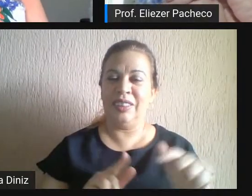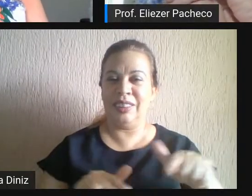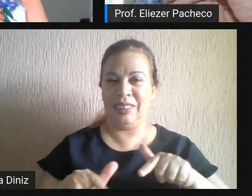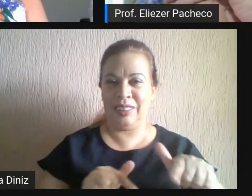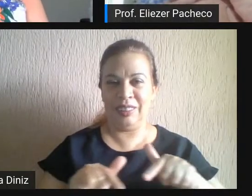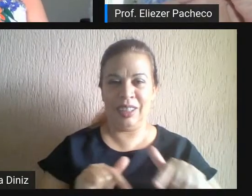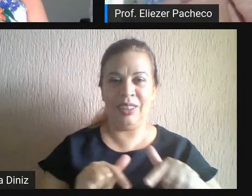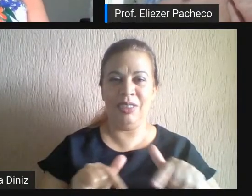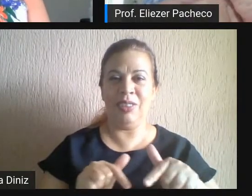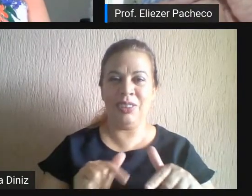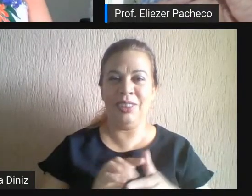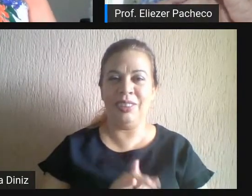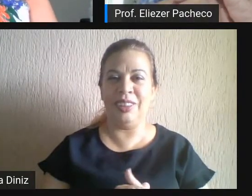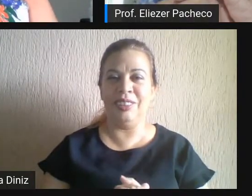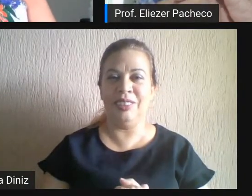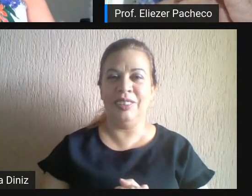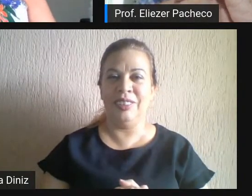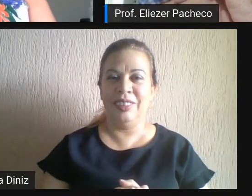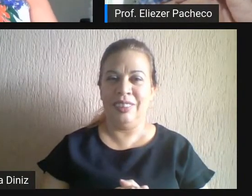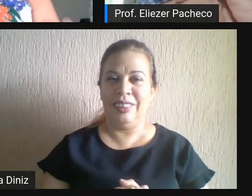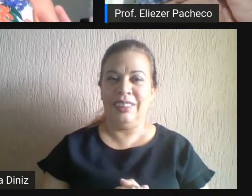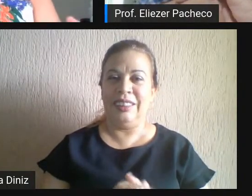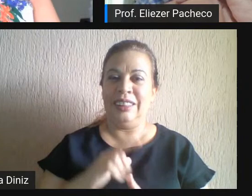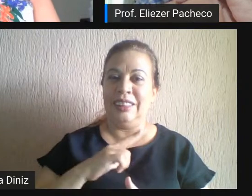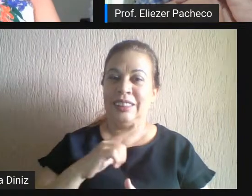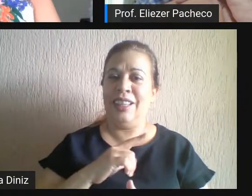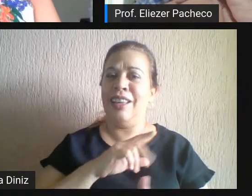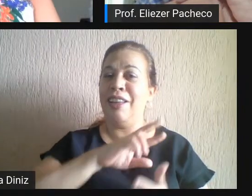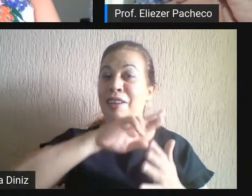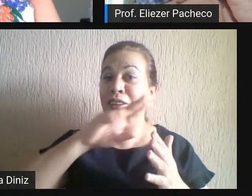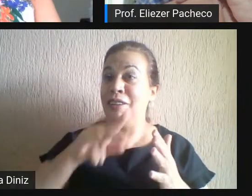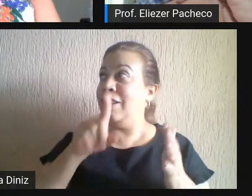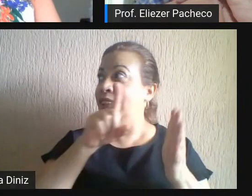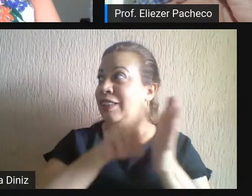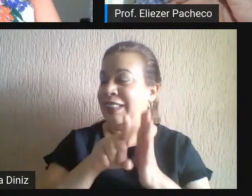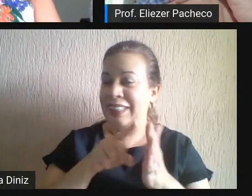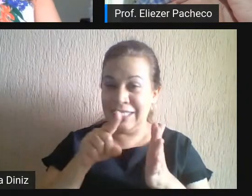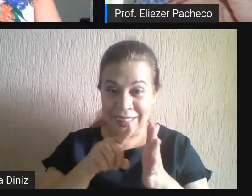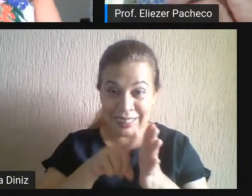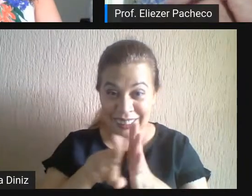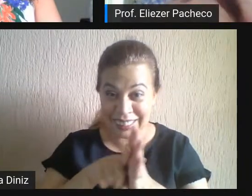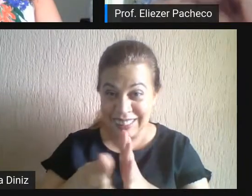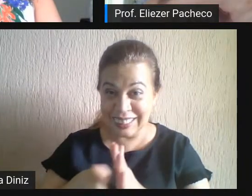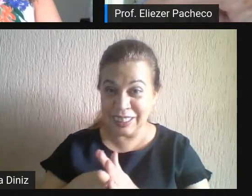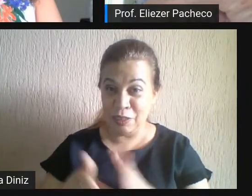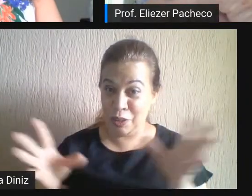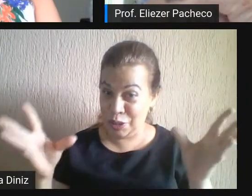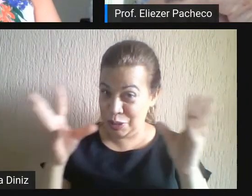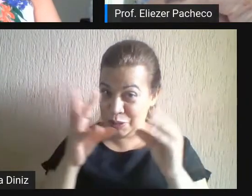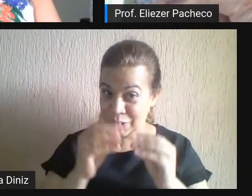que alavancava esse projeto. Bom, tem muitas perguntas. Vamos lá, então. Vou resumir aqui para o senhor.